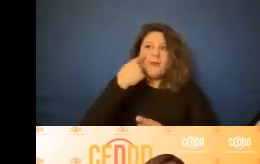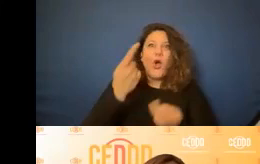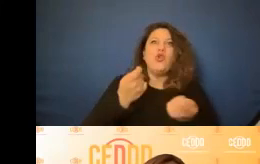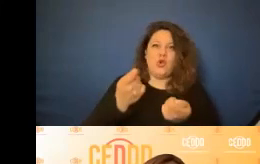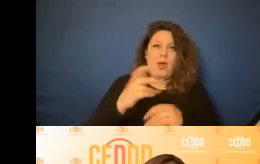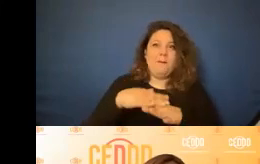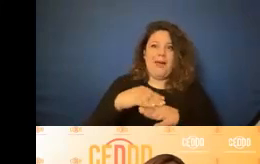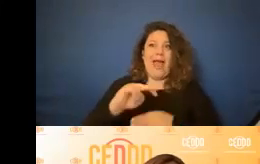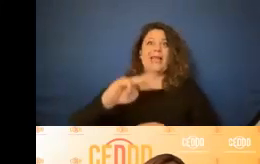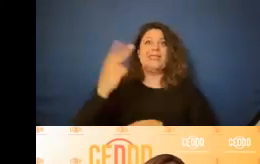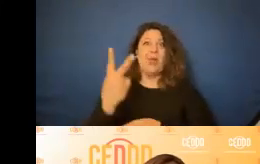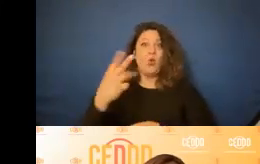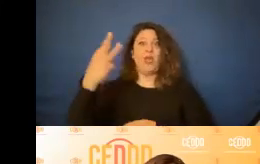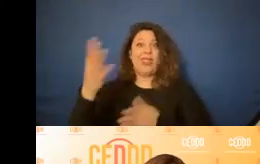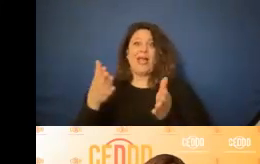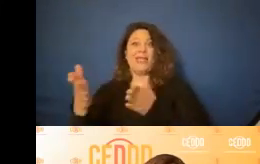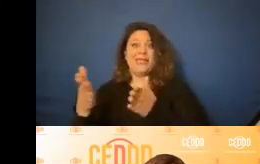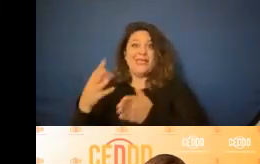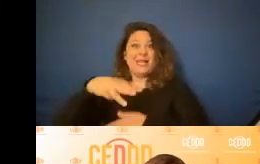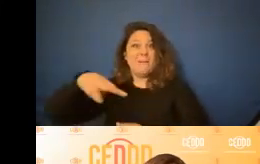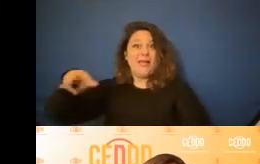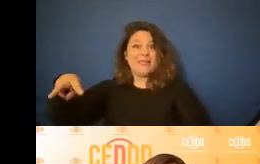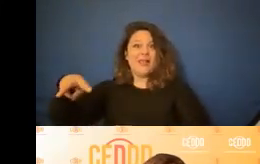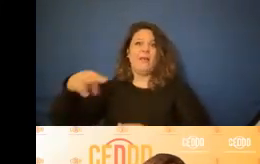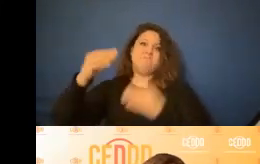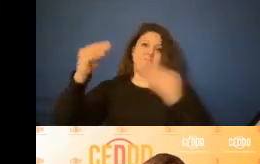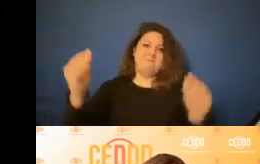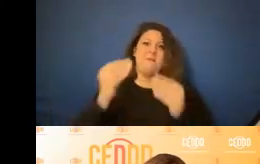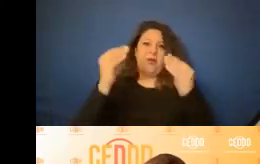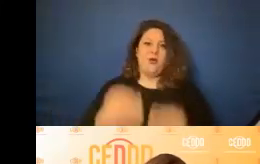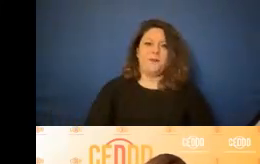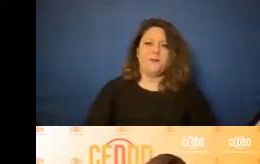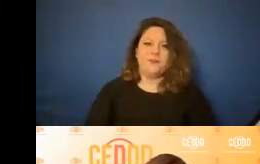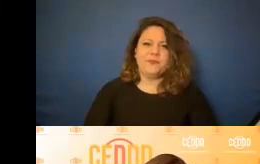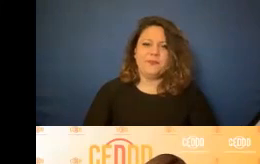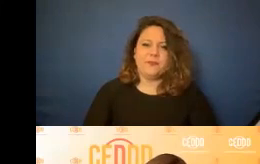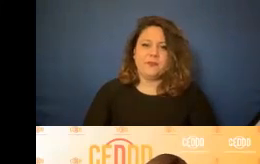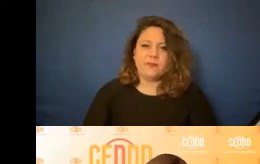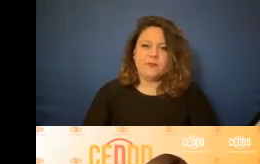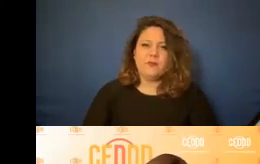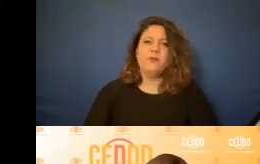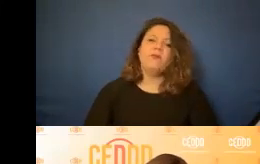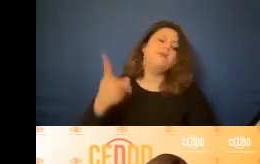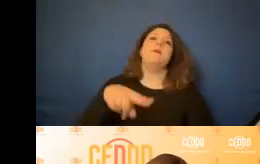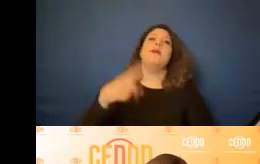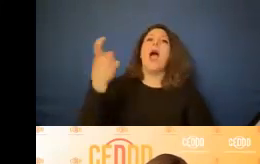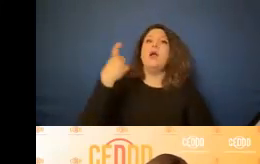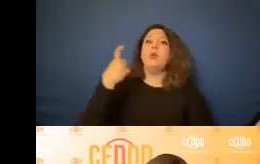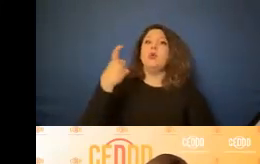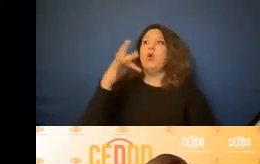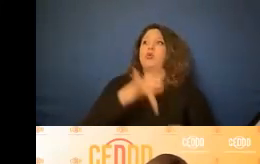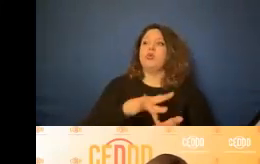de observar los cambios de conducta. Es decir, alumnos que en cuanto llega la posibilidad se van antes al